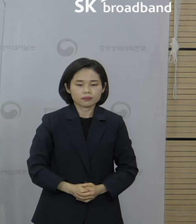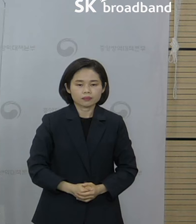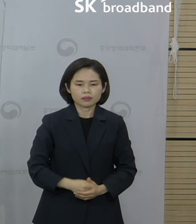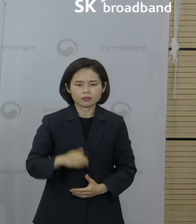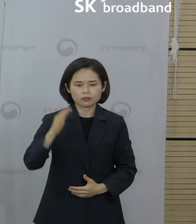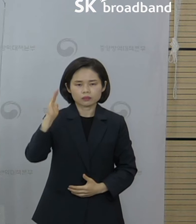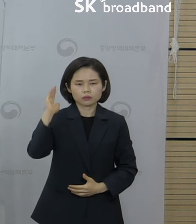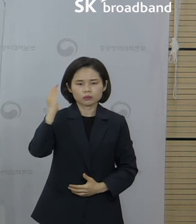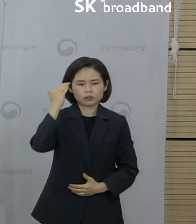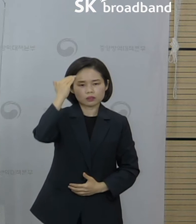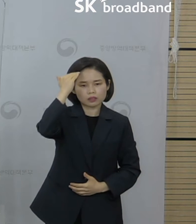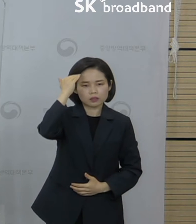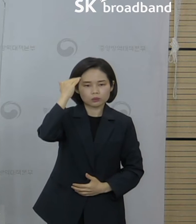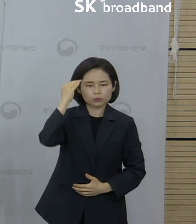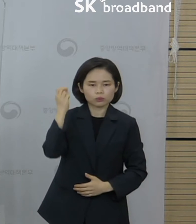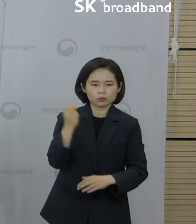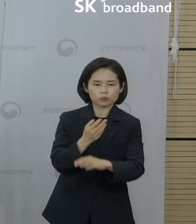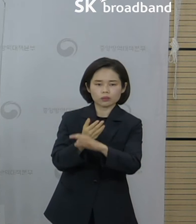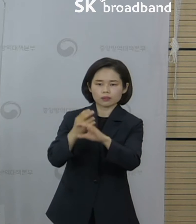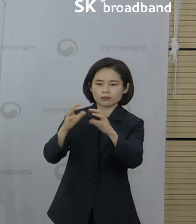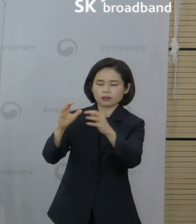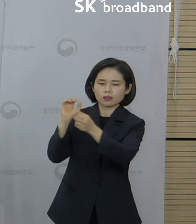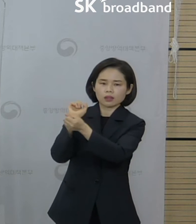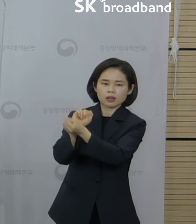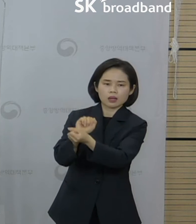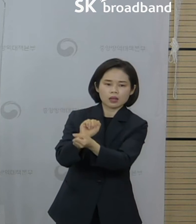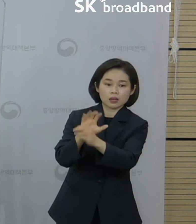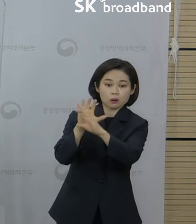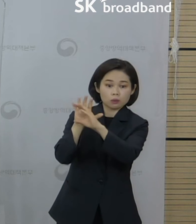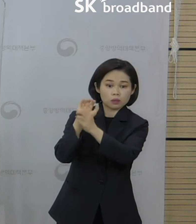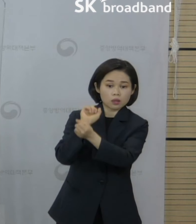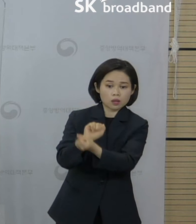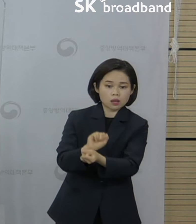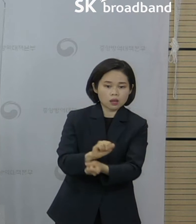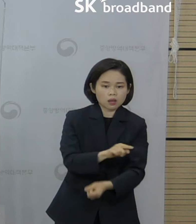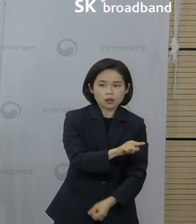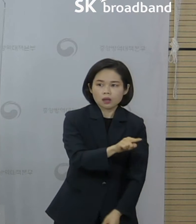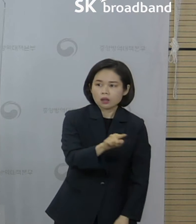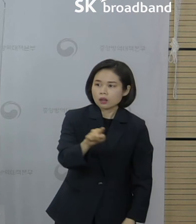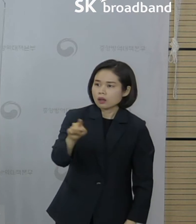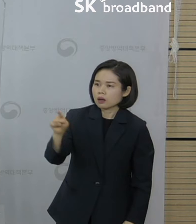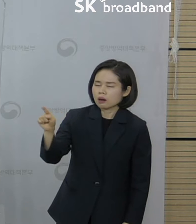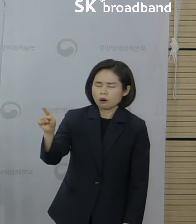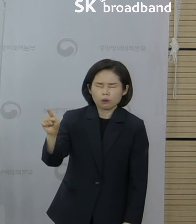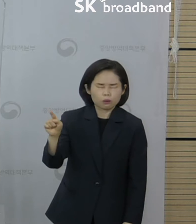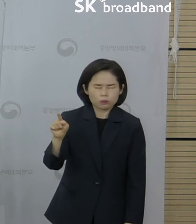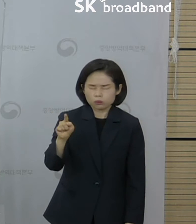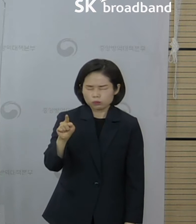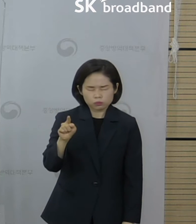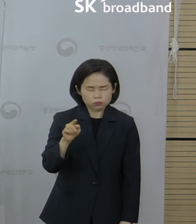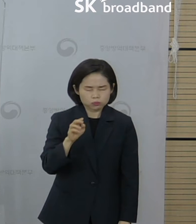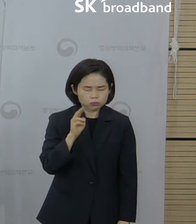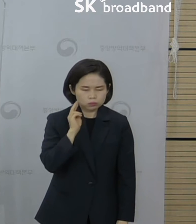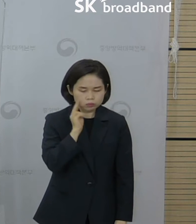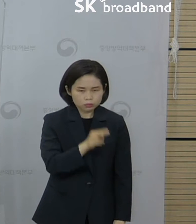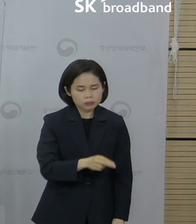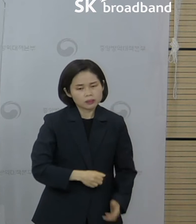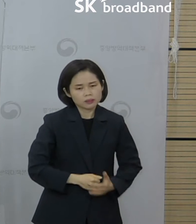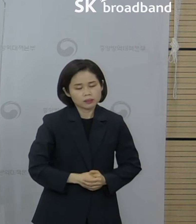최근의 국내외 코로나 발생 양상을 보면 상당히 어두운 상황입니다.